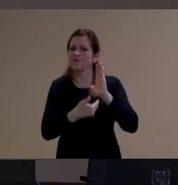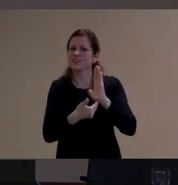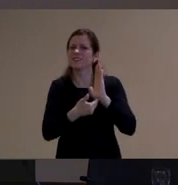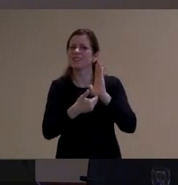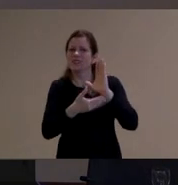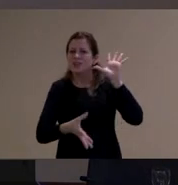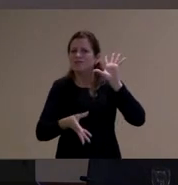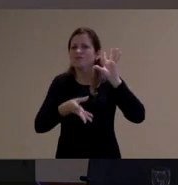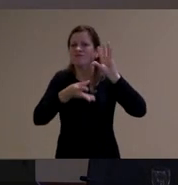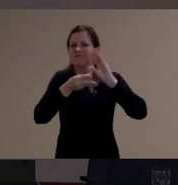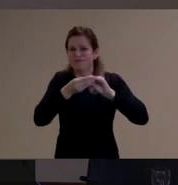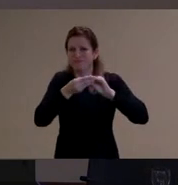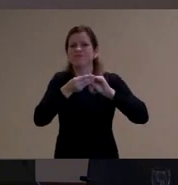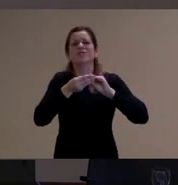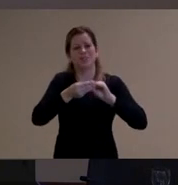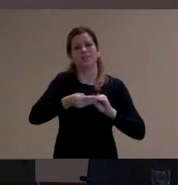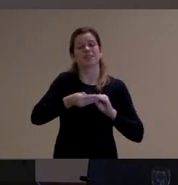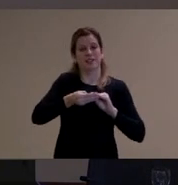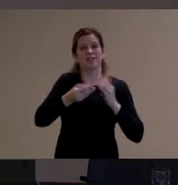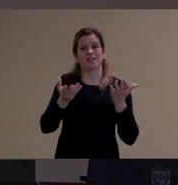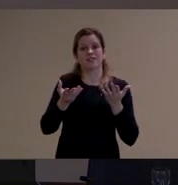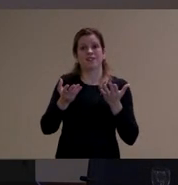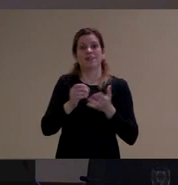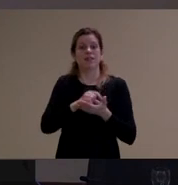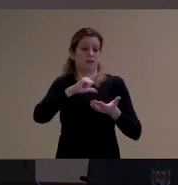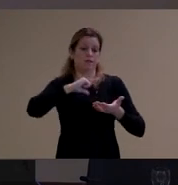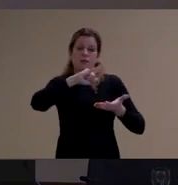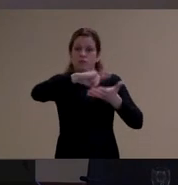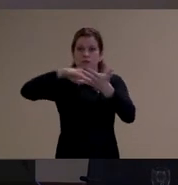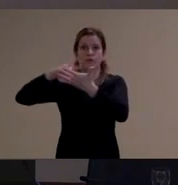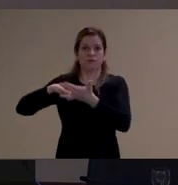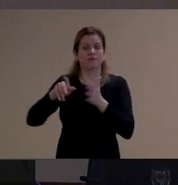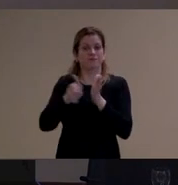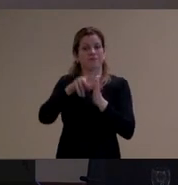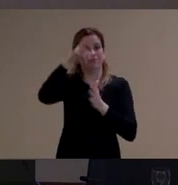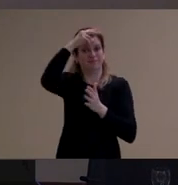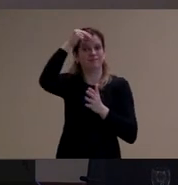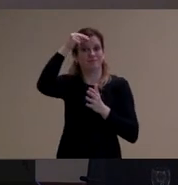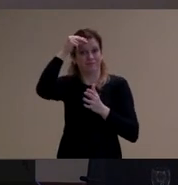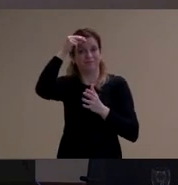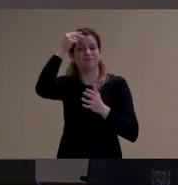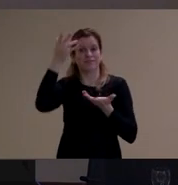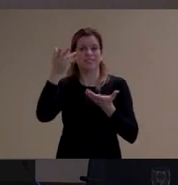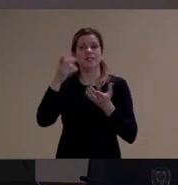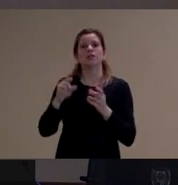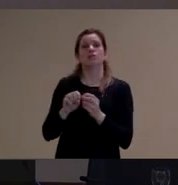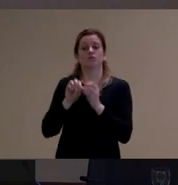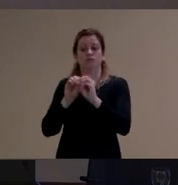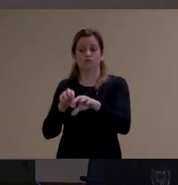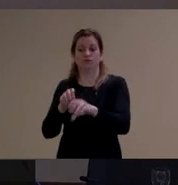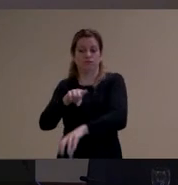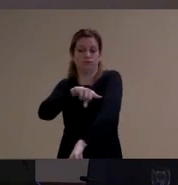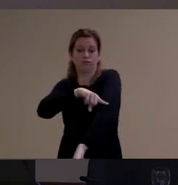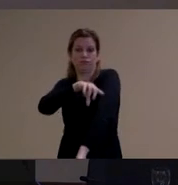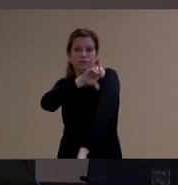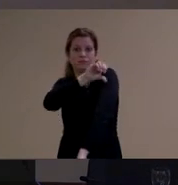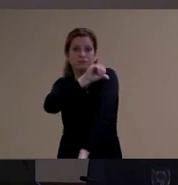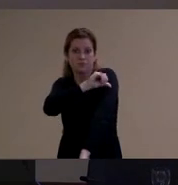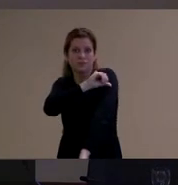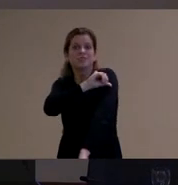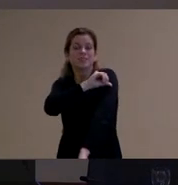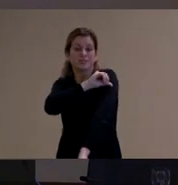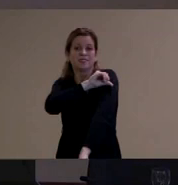sucintamente do que nos documentos da rede né a transição da educação infantil para o ensino fundamental e